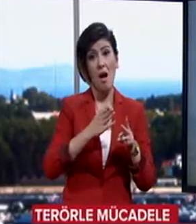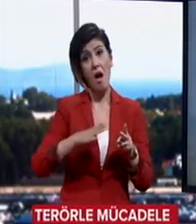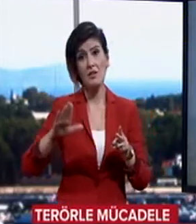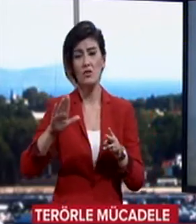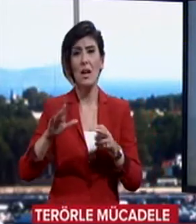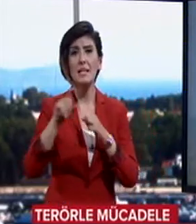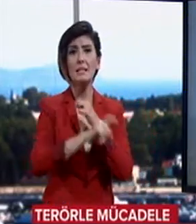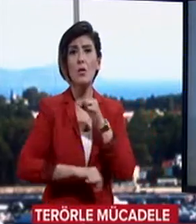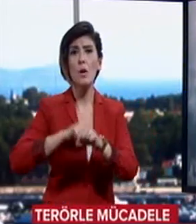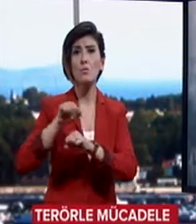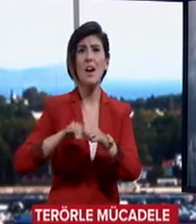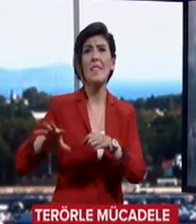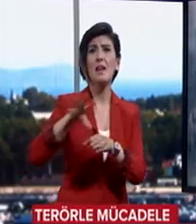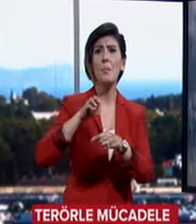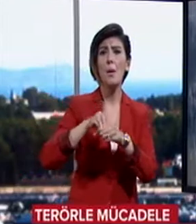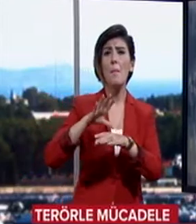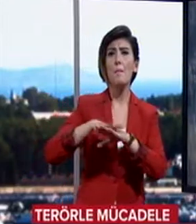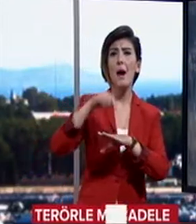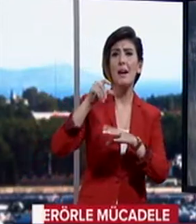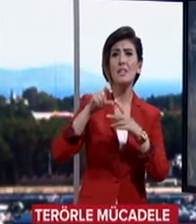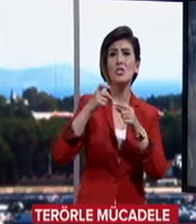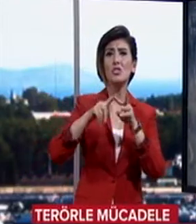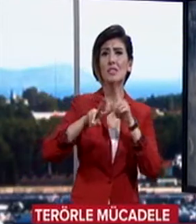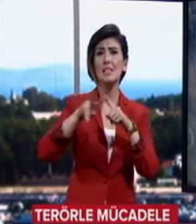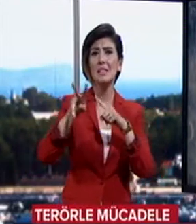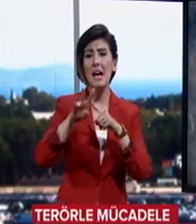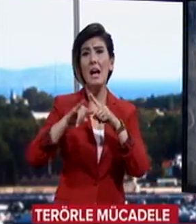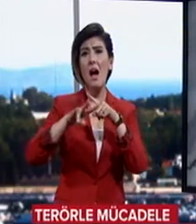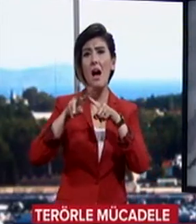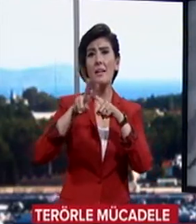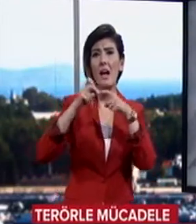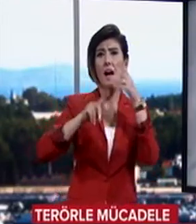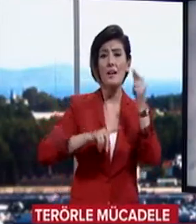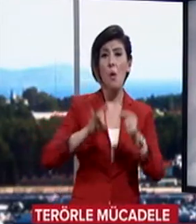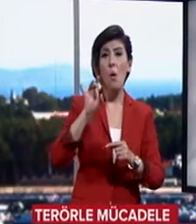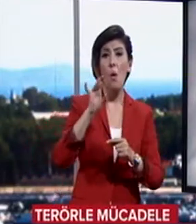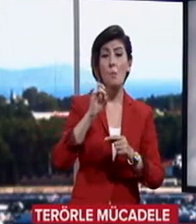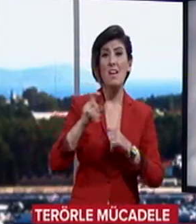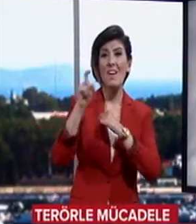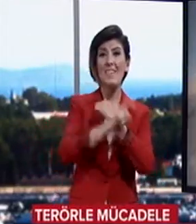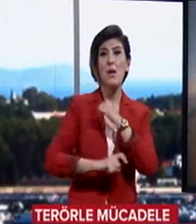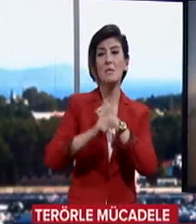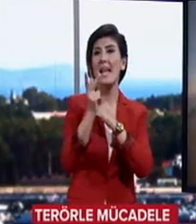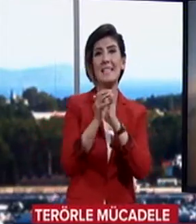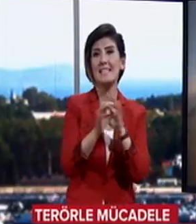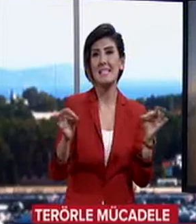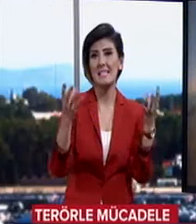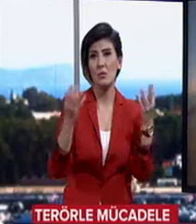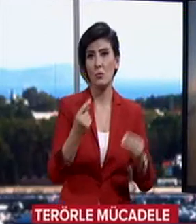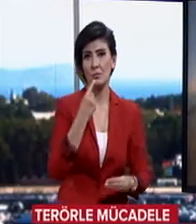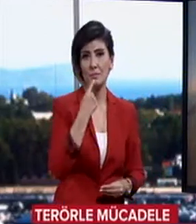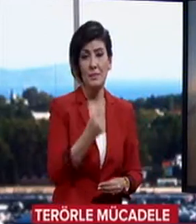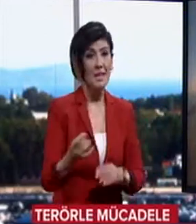ayrıca terörle mücadele kapsamında Mardin, Şırnak ve Hakkari'de 15 teröristin etkisiz hale getirildiği